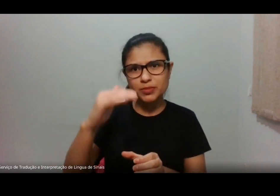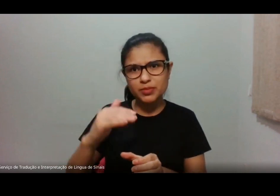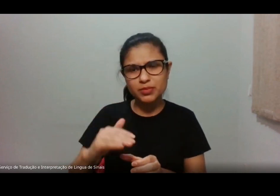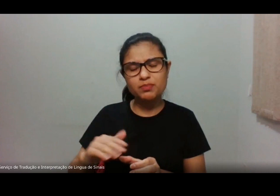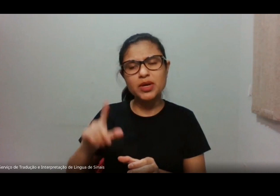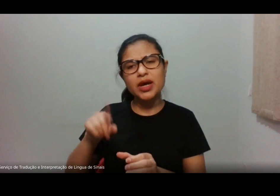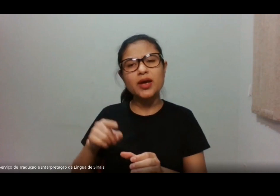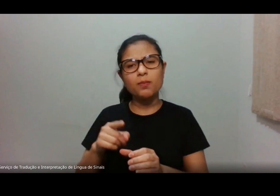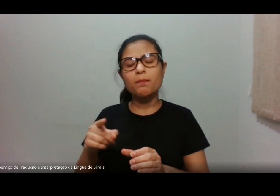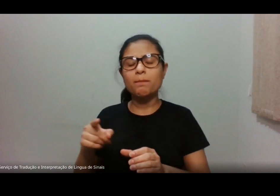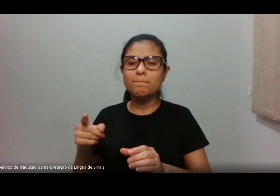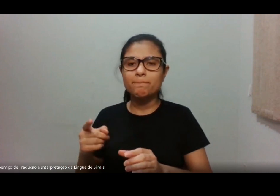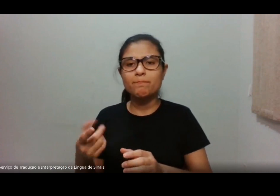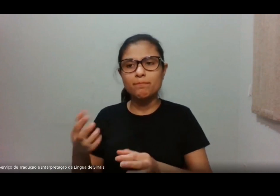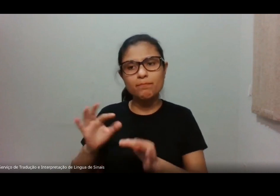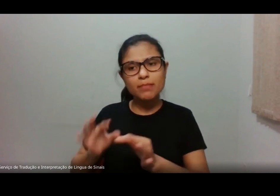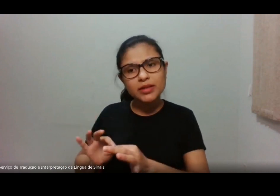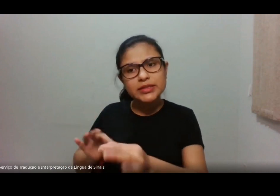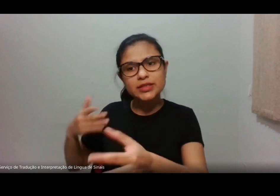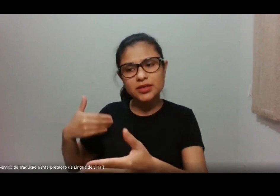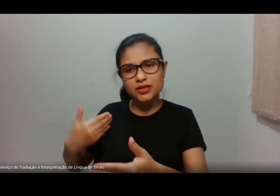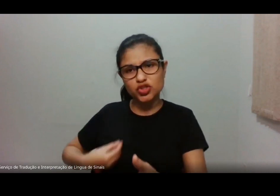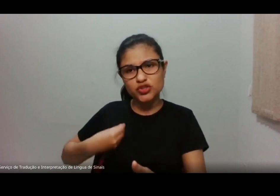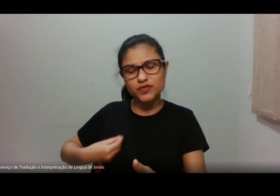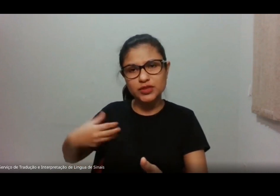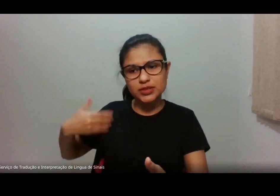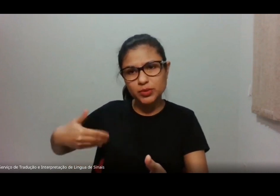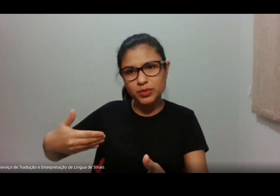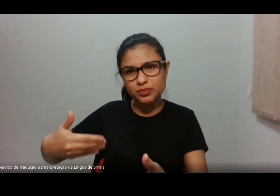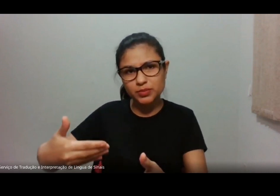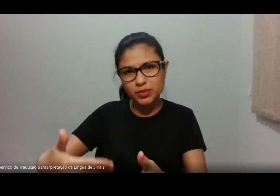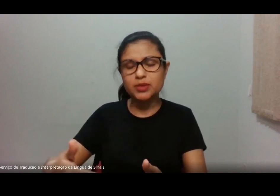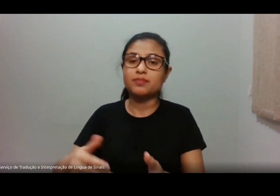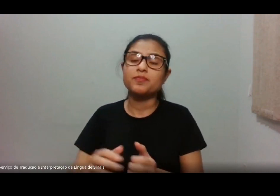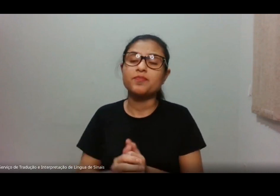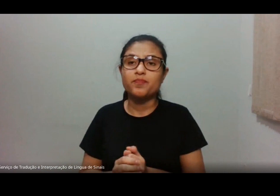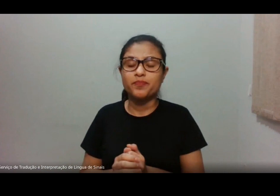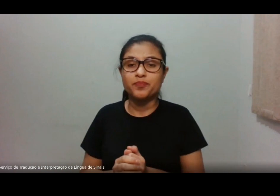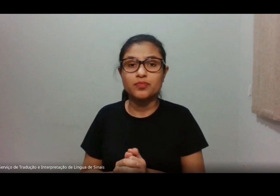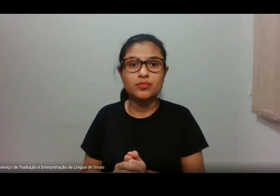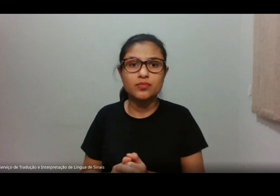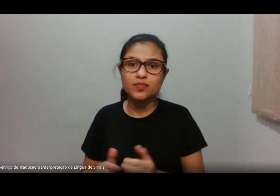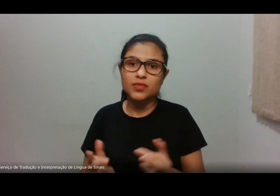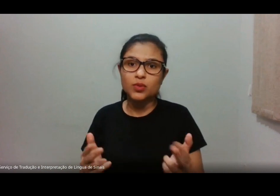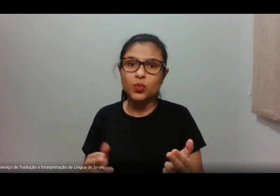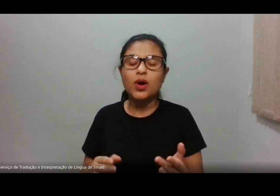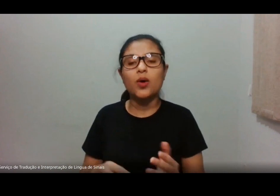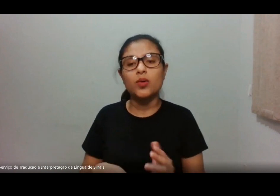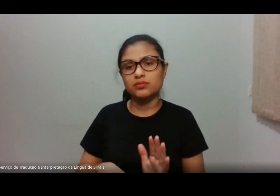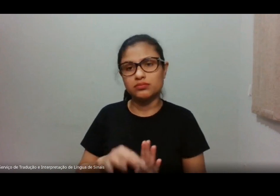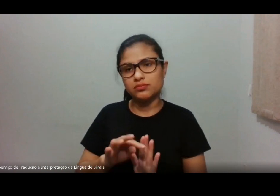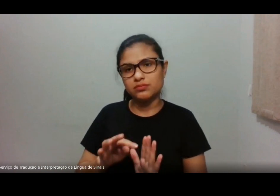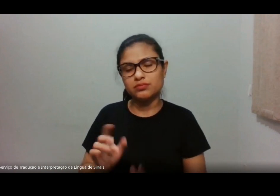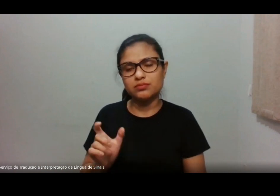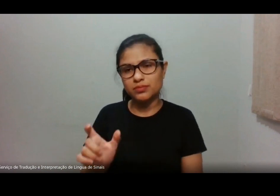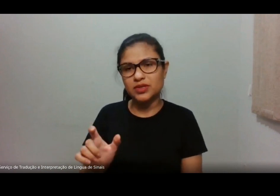vez, constitui uma linha de vida, linha que pode ser assimilada a uma curva harmoniosa, como parece